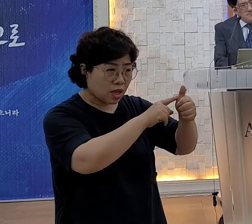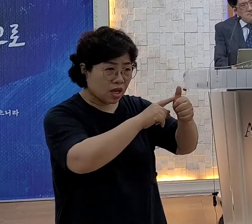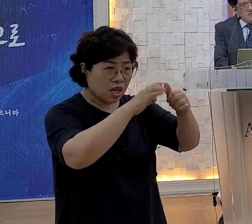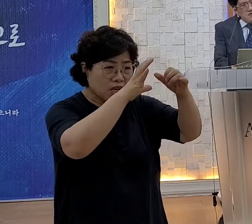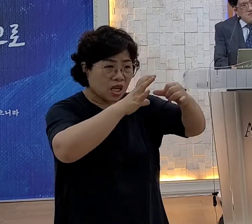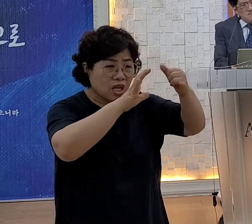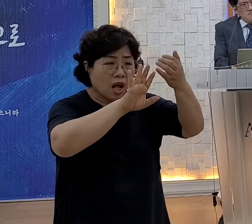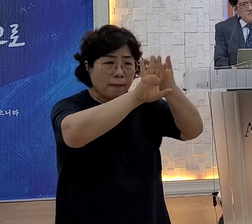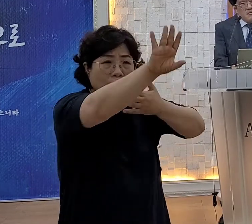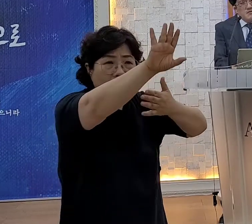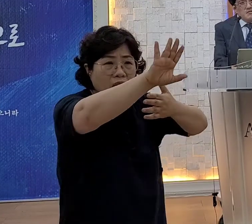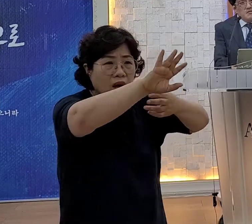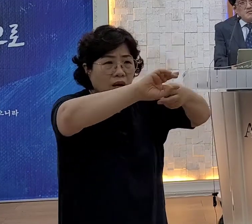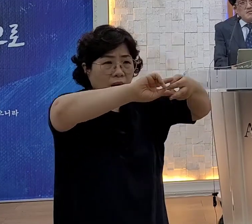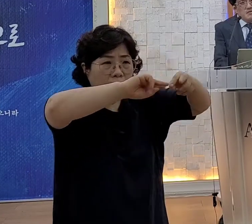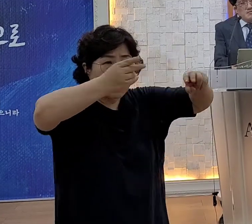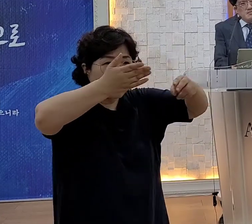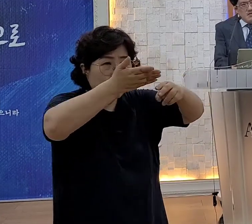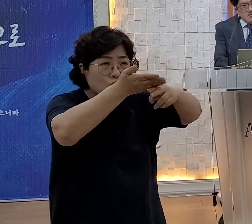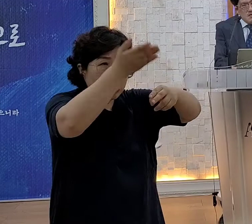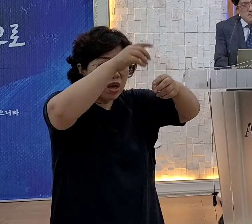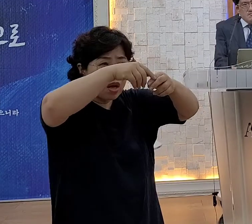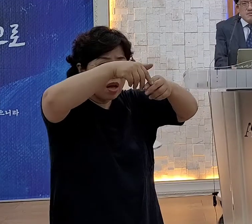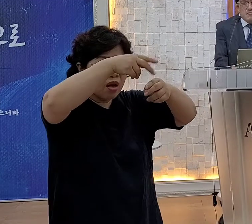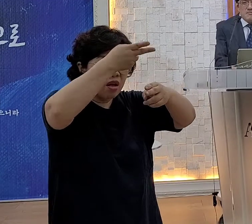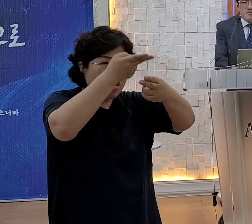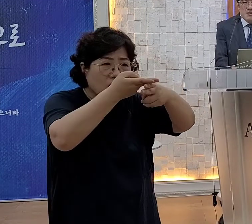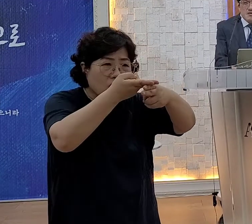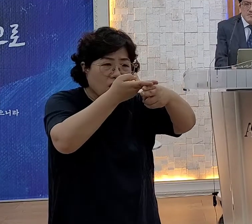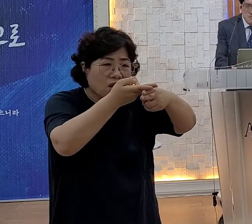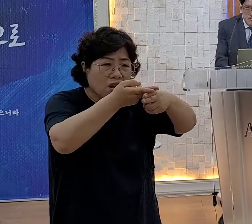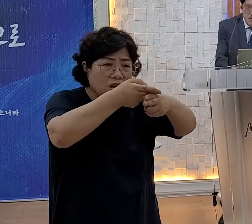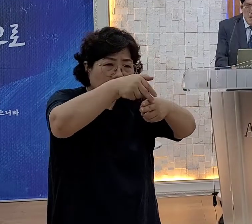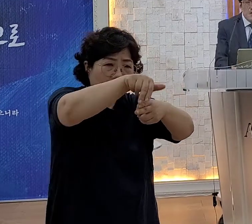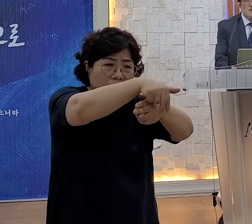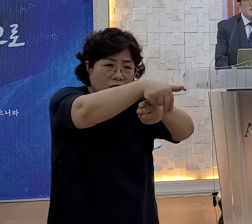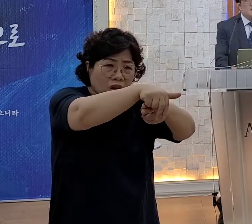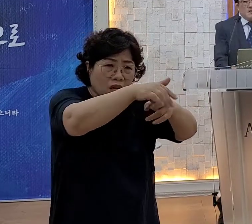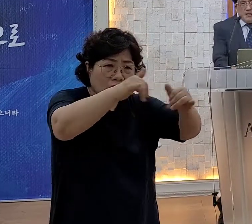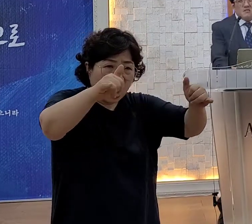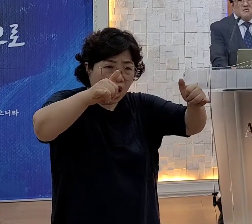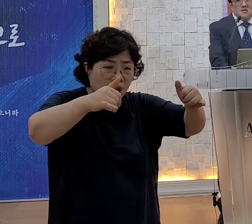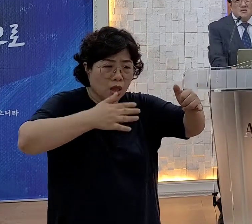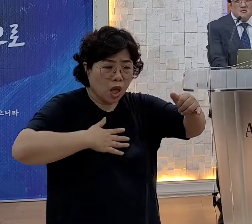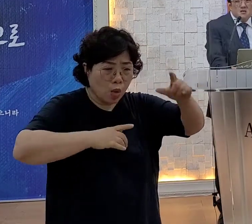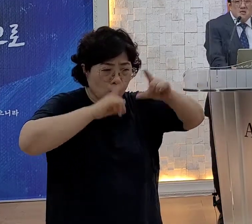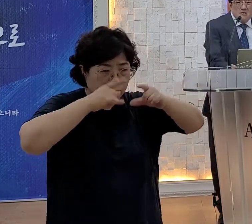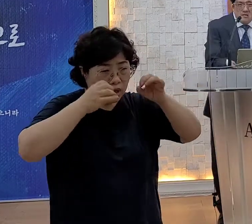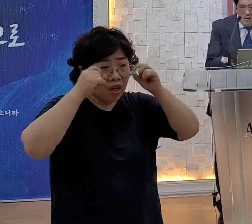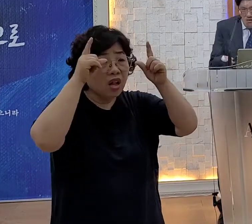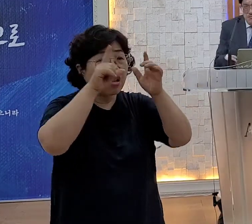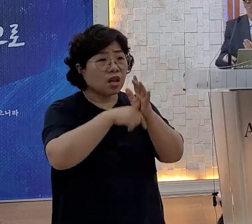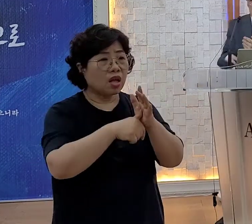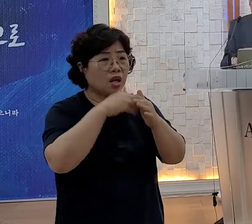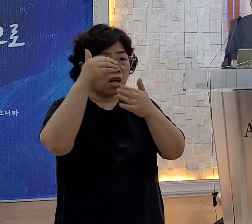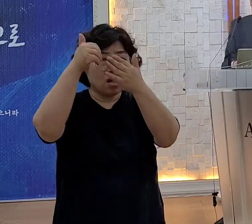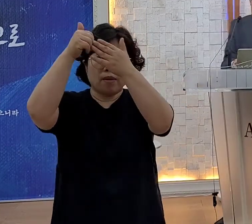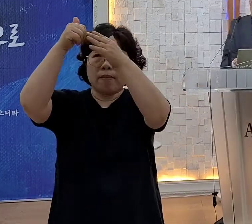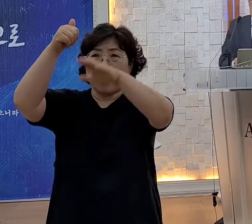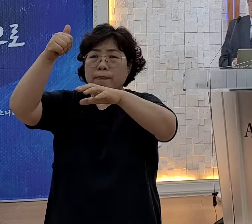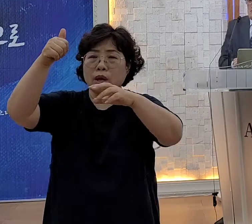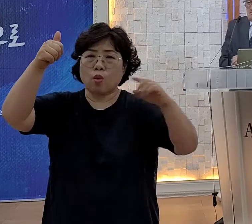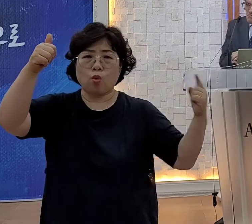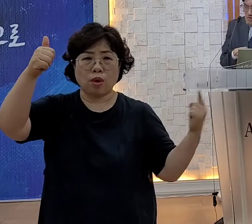그 밧줄 위에 대롱대롱 매달려 있는 자신의 모습을 보면 이게 내 모습이다 라는 것을 깨달았을 때 그는 하나님 앞에